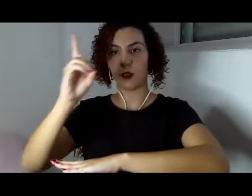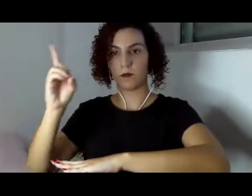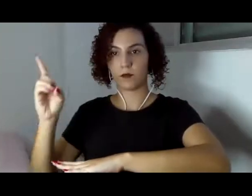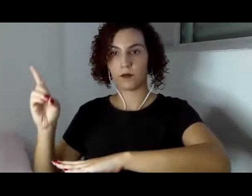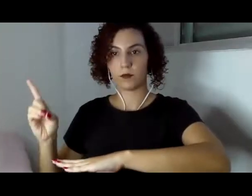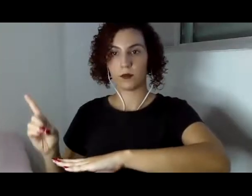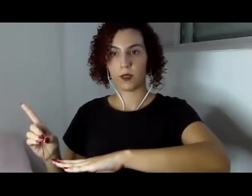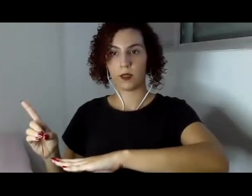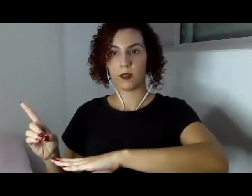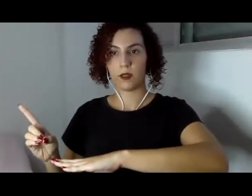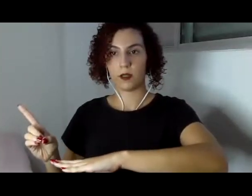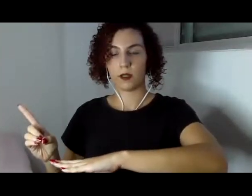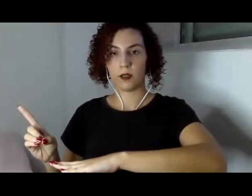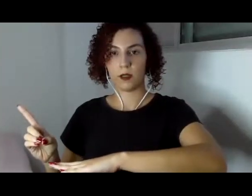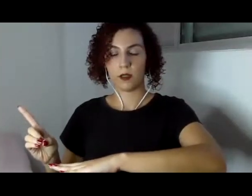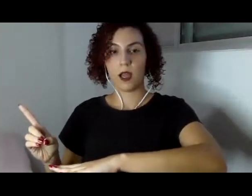dia.